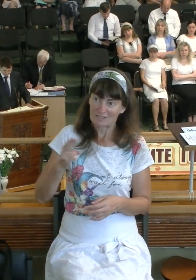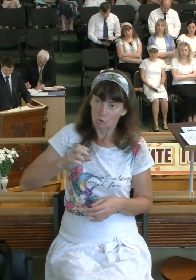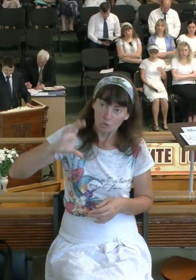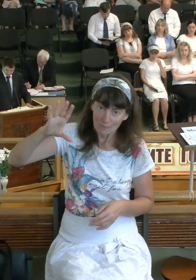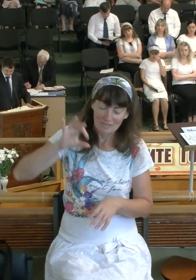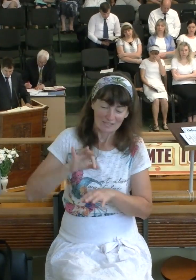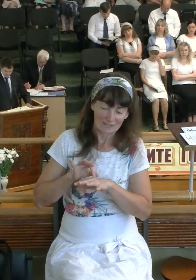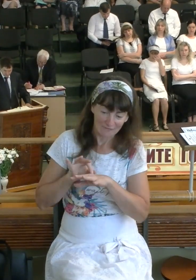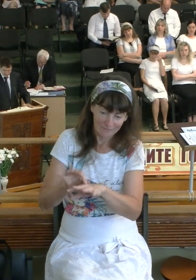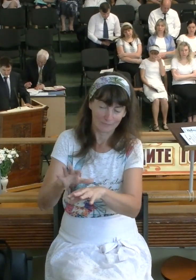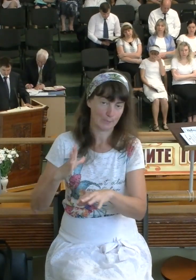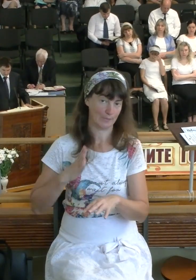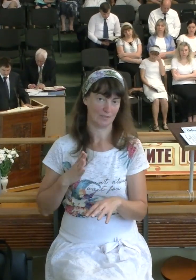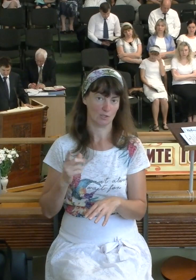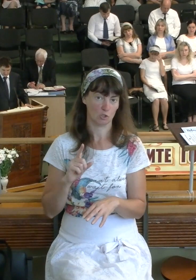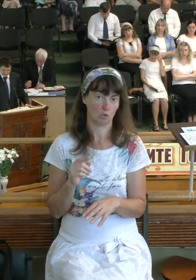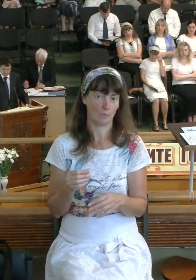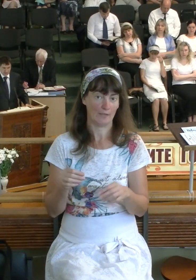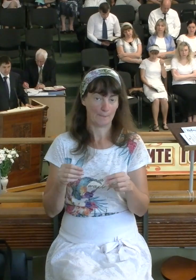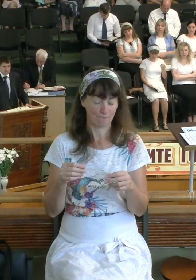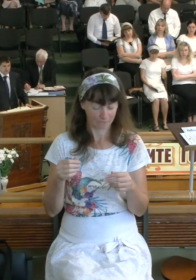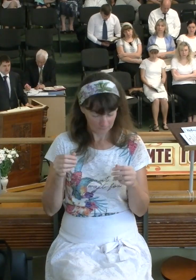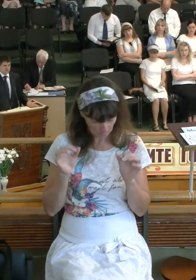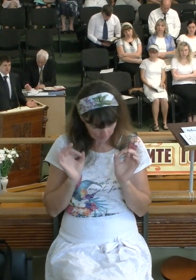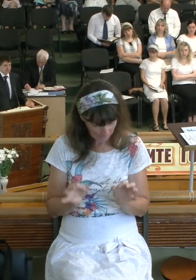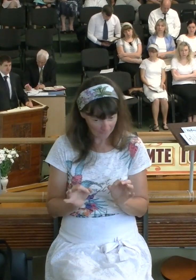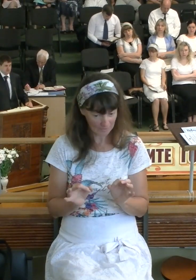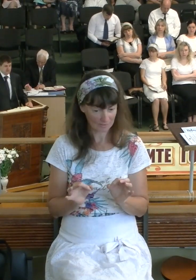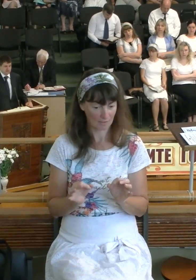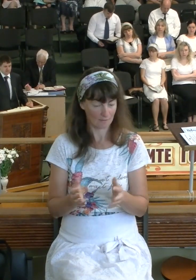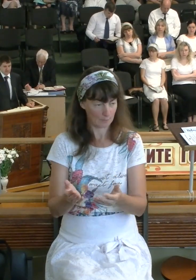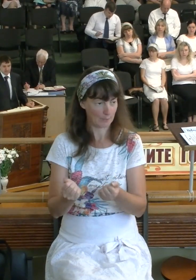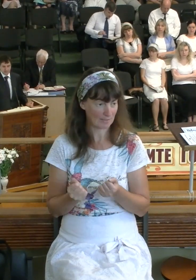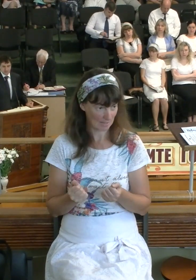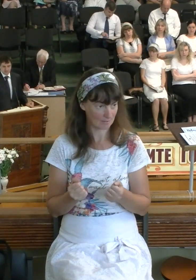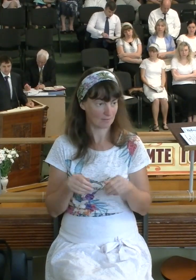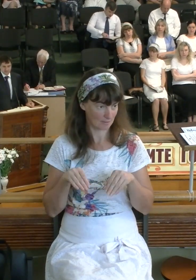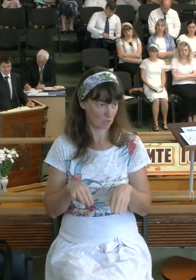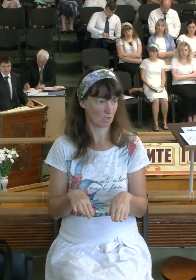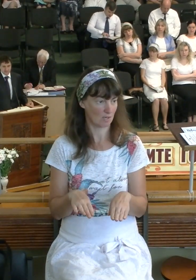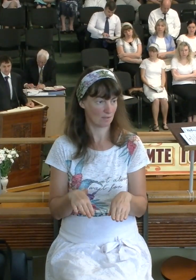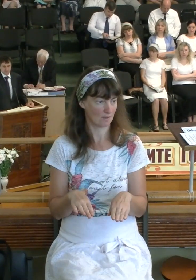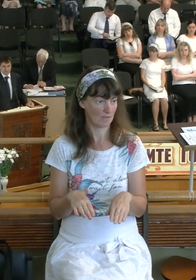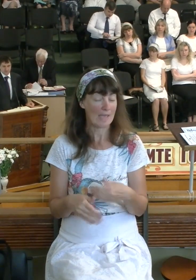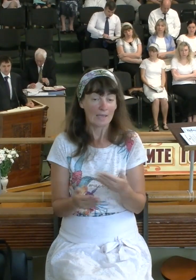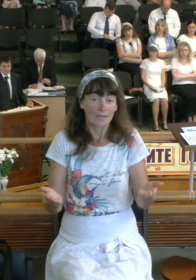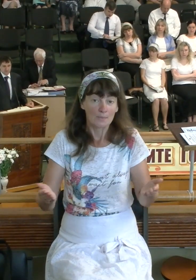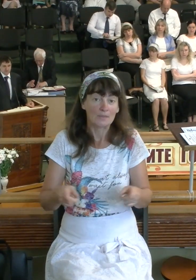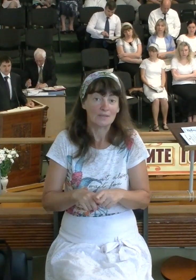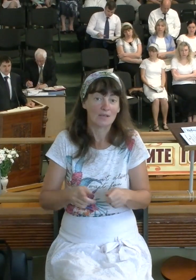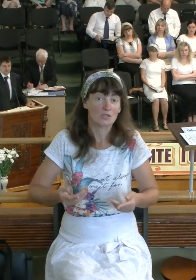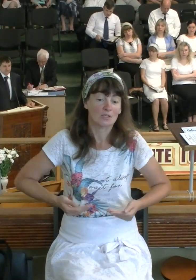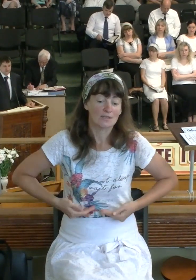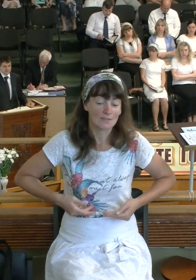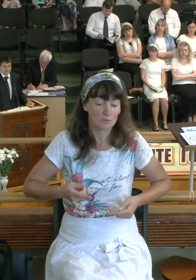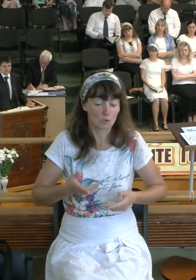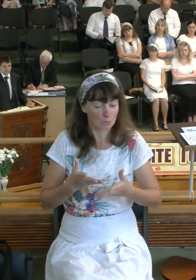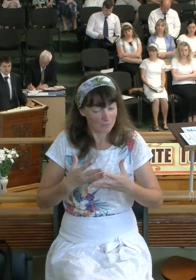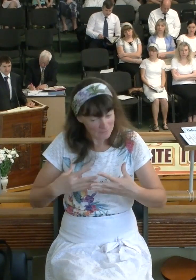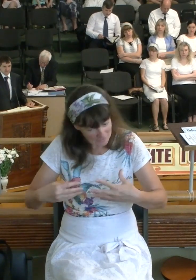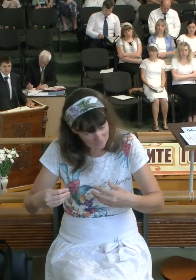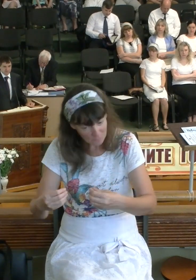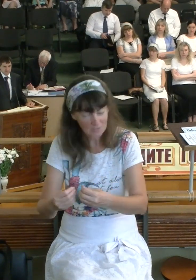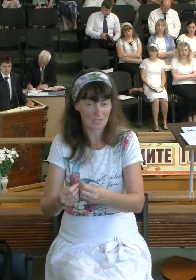жизни были наполнены силой. Знаете, мы хотим в нашей семье, в наших семьях, мы хотим, чтобы наши дети